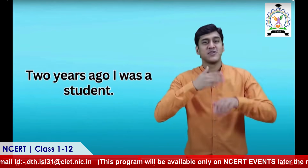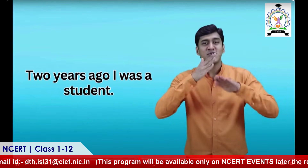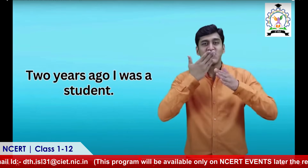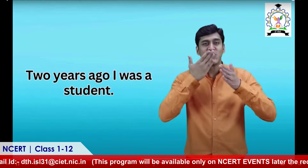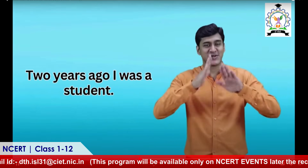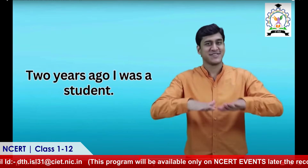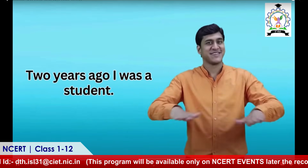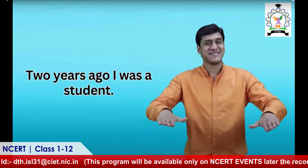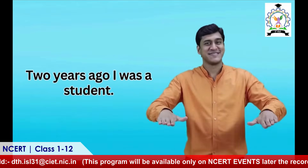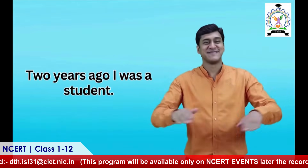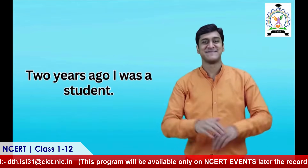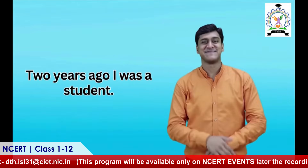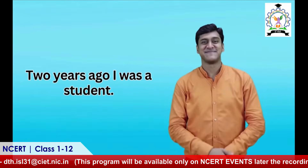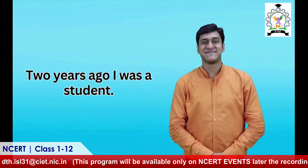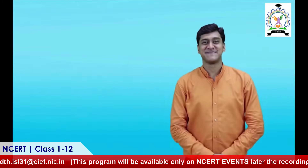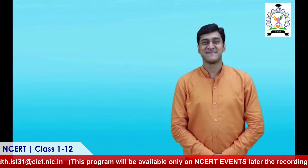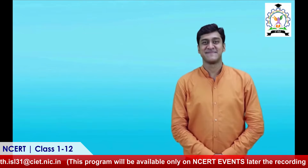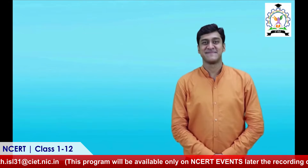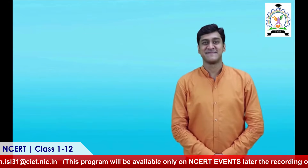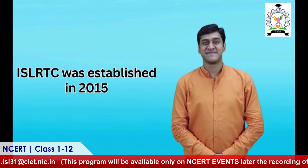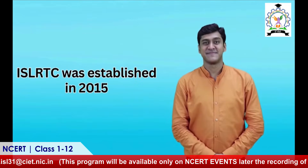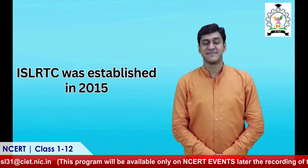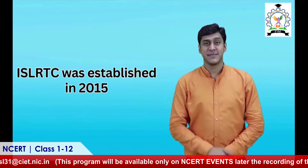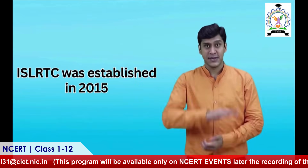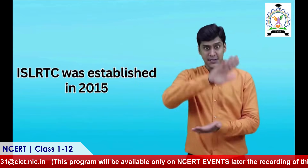2 साल पहले मैं विद्यार्थी था।